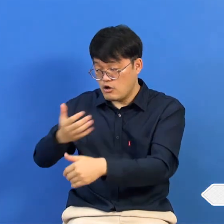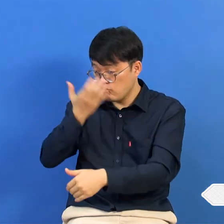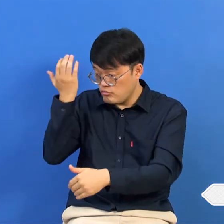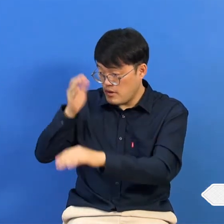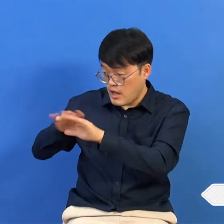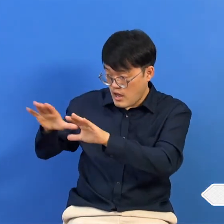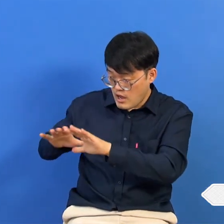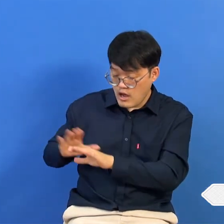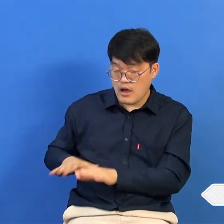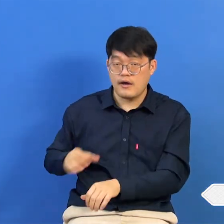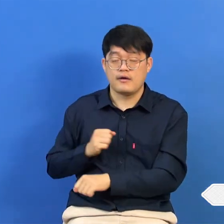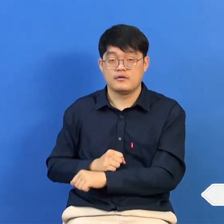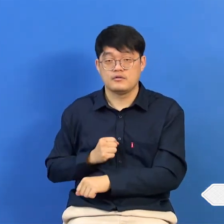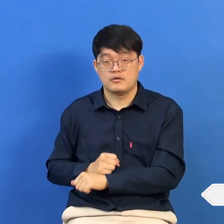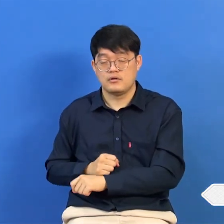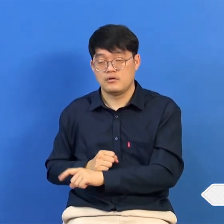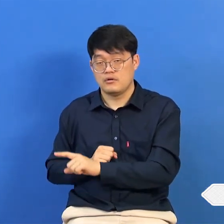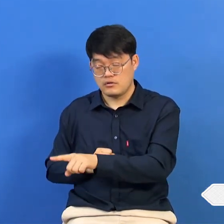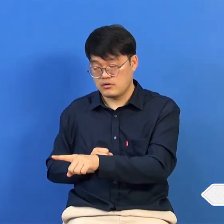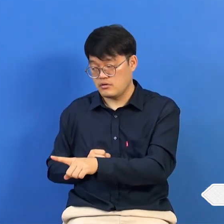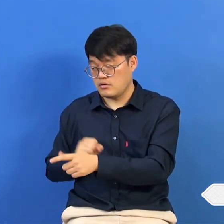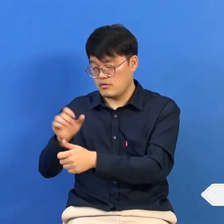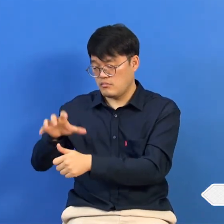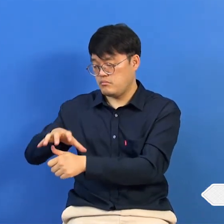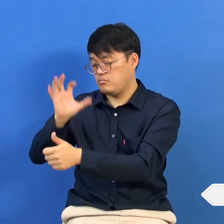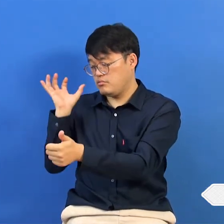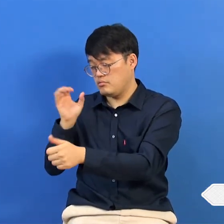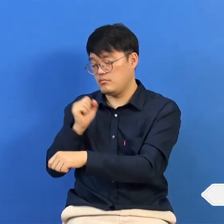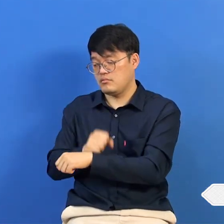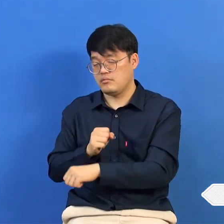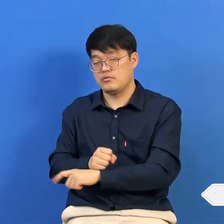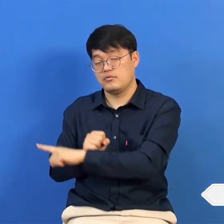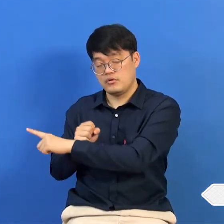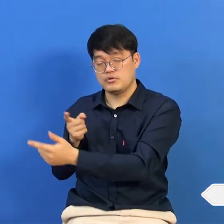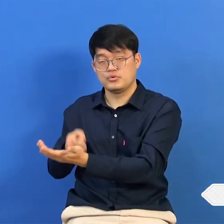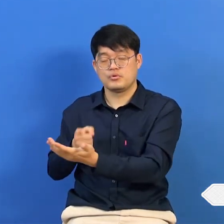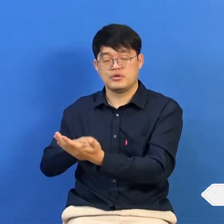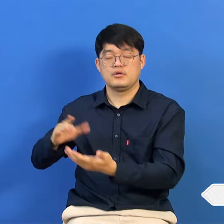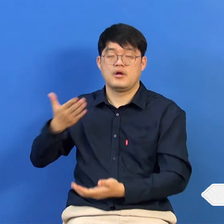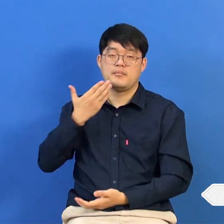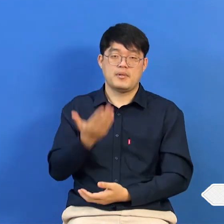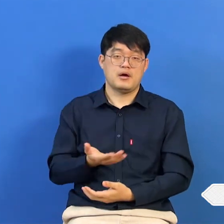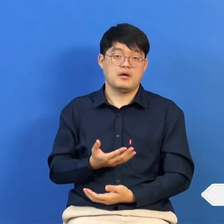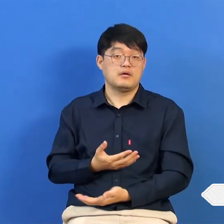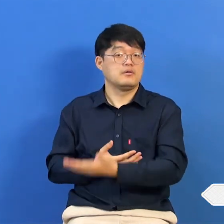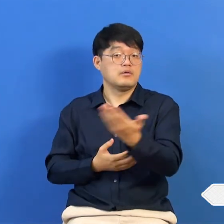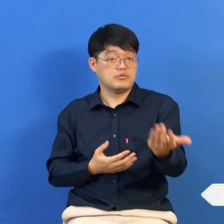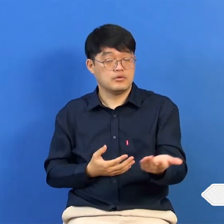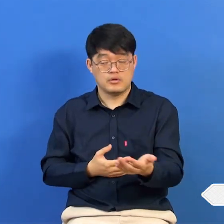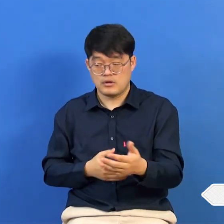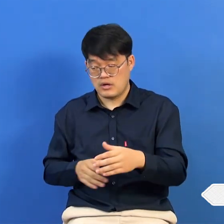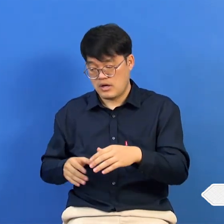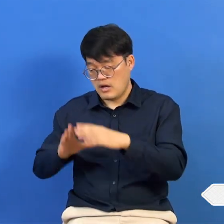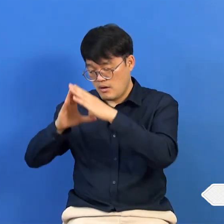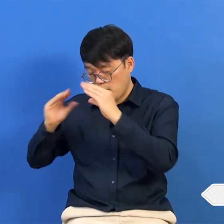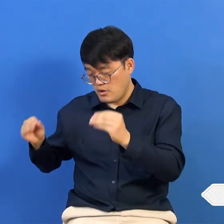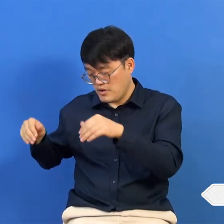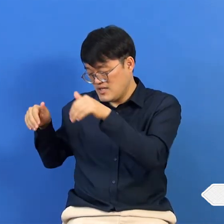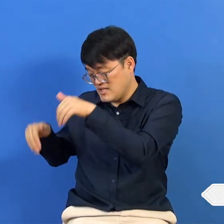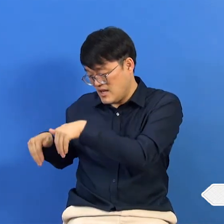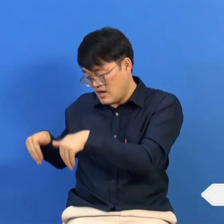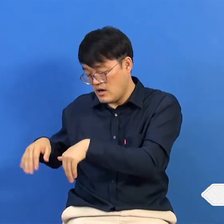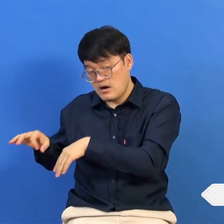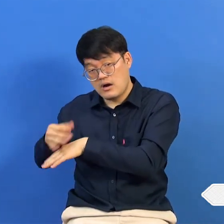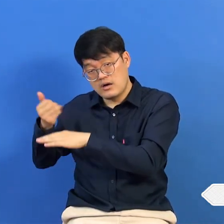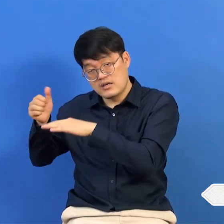바로의 신하가 그를 즉시 감옥에서 빼내주었다면 어떻게 됐겠습니까? 요셉은 바로의 꿈을 해몽할